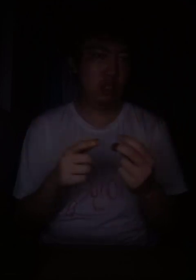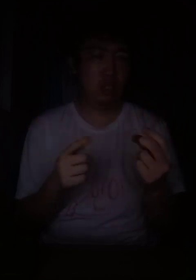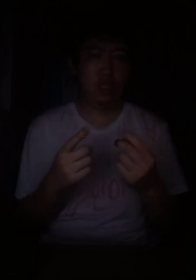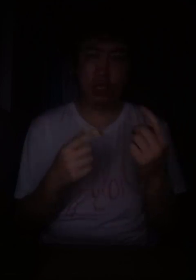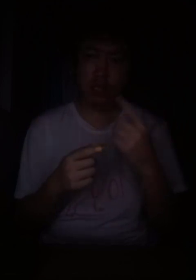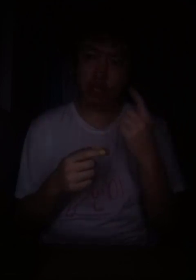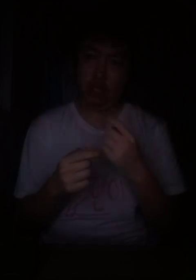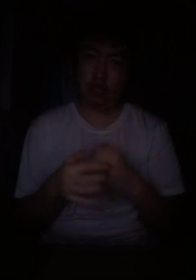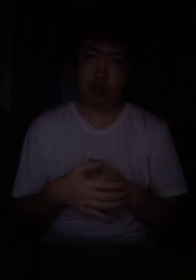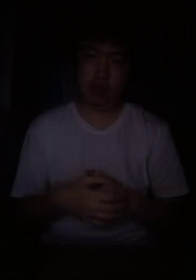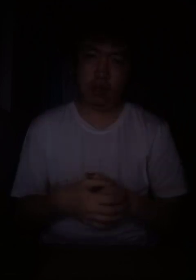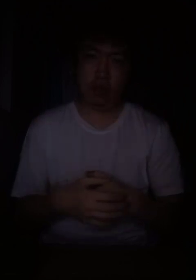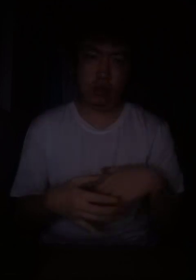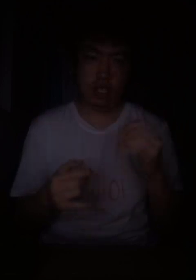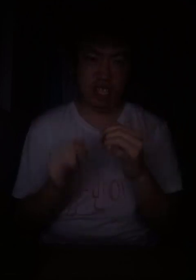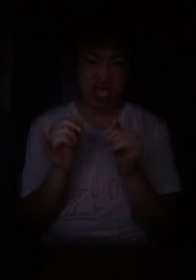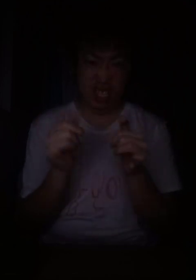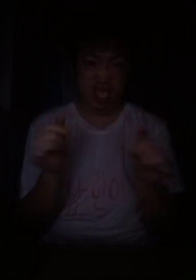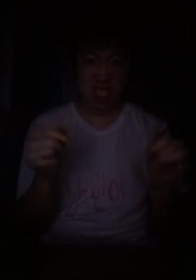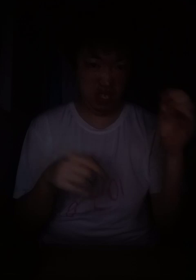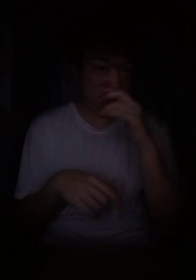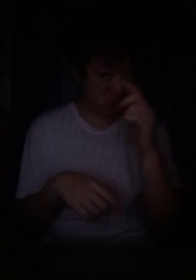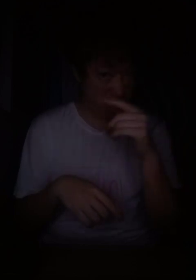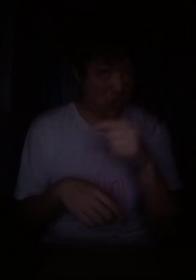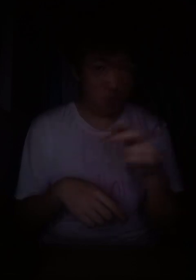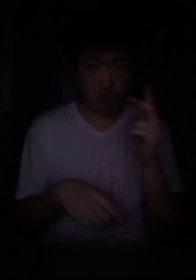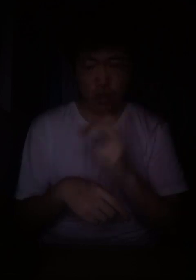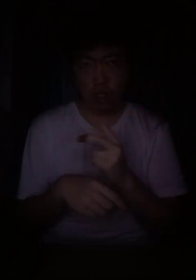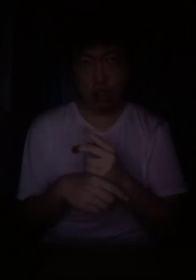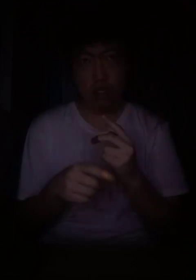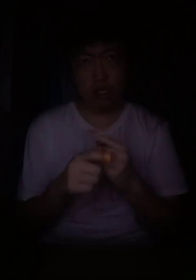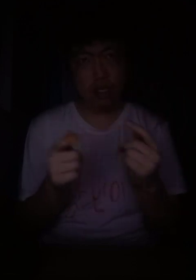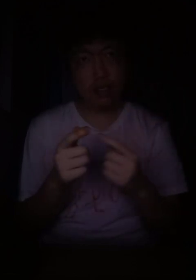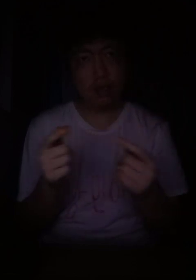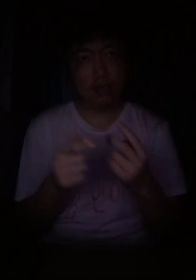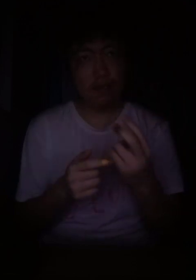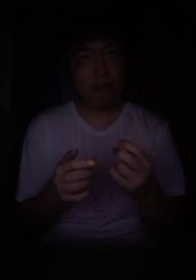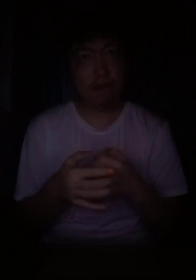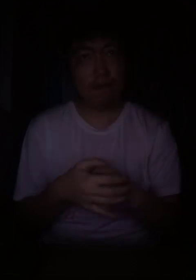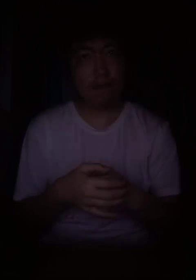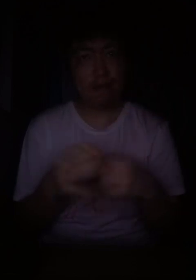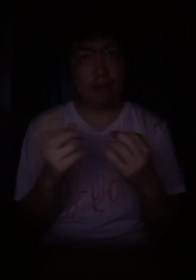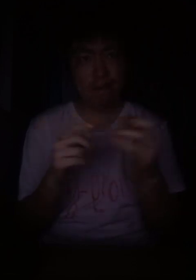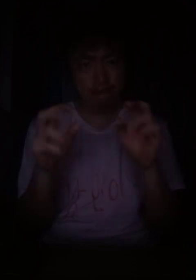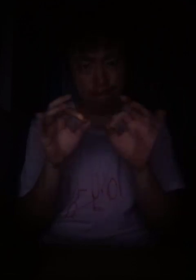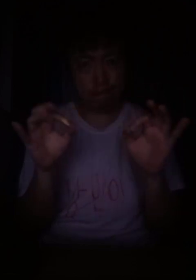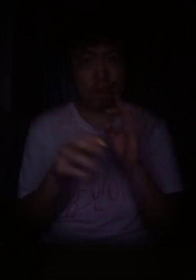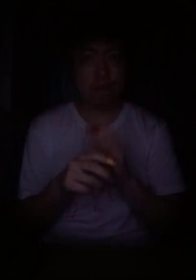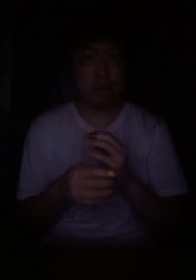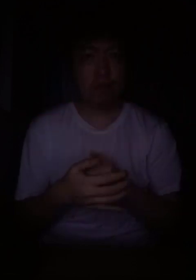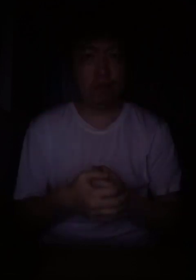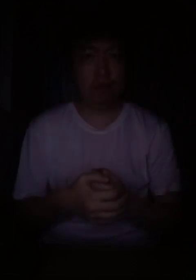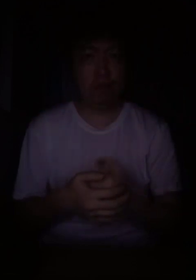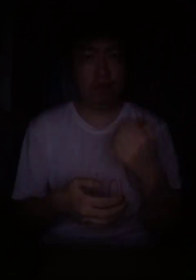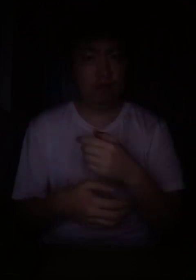생각했네요. 쉽게 말해 이 사람들이 취미로 하는 건 절대 아니군요. 이게 돈이 되는 거군요, 그러니까. 돈이 되는 거죠. 네. 그리고 뭐 중소기업의